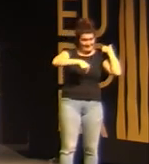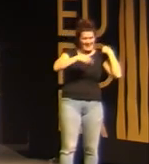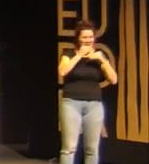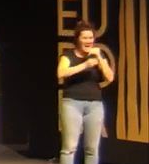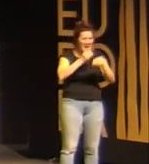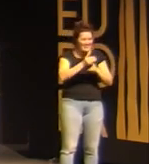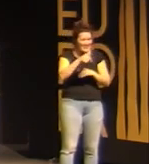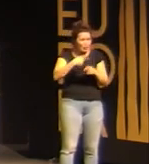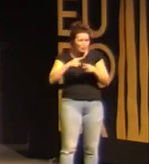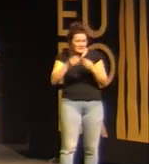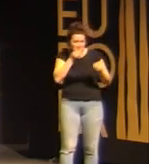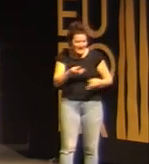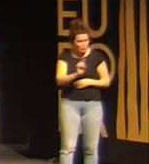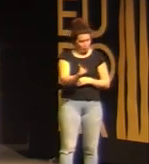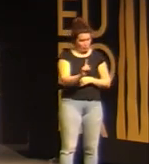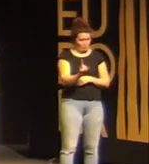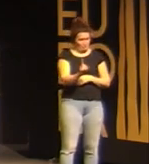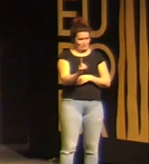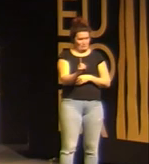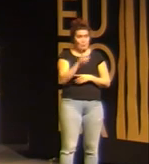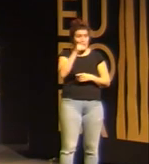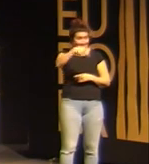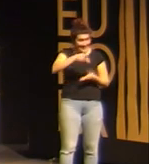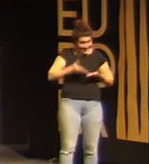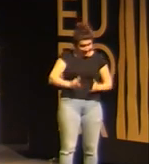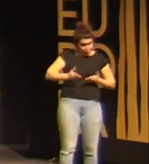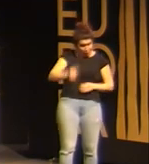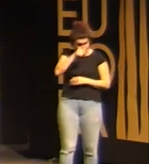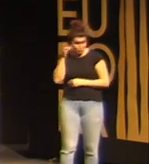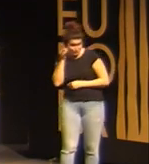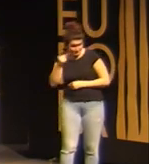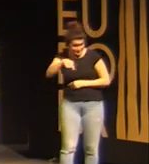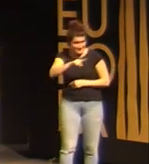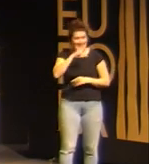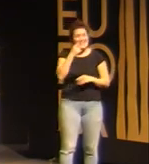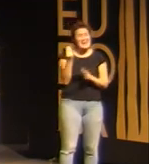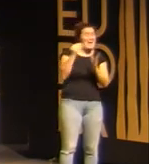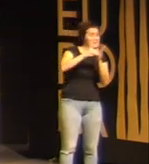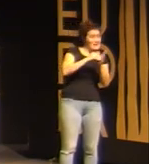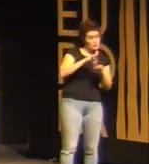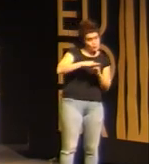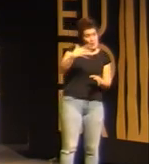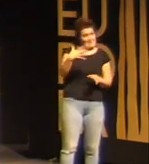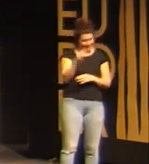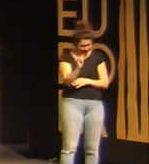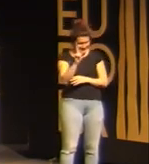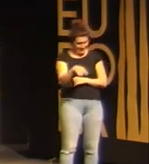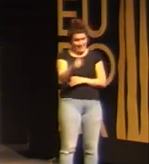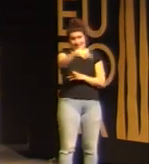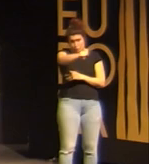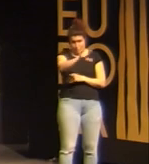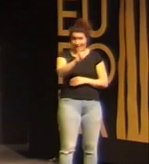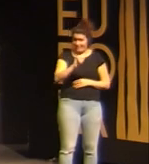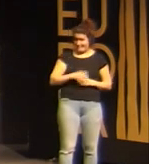cosas bien porque nuestros hijos y vuestras hijas ya tienen además la suerte maravillosa de teneros a